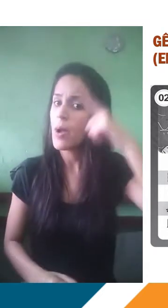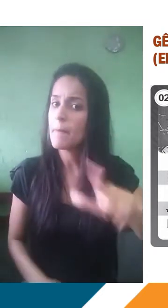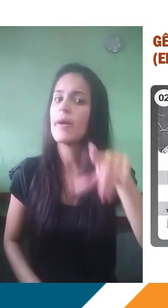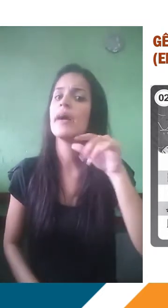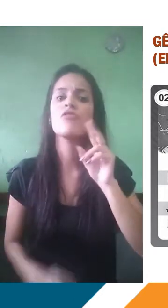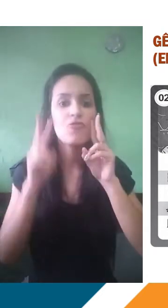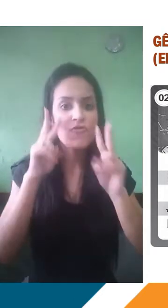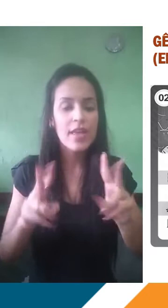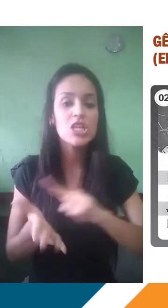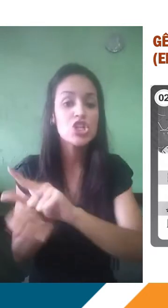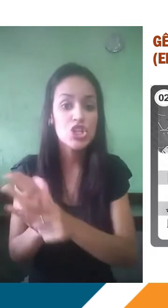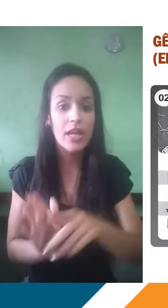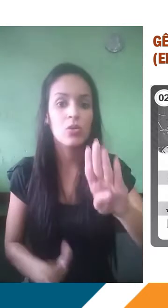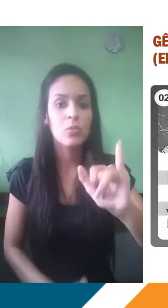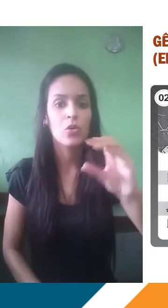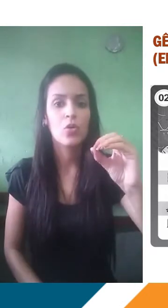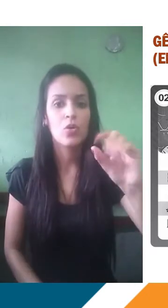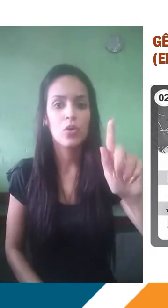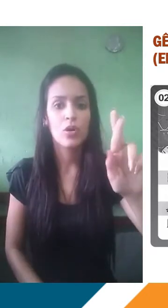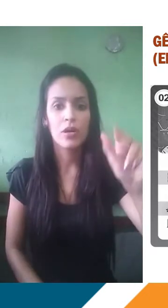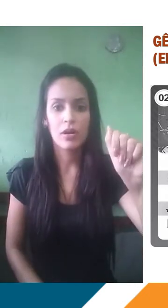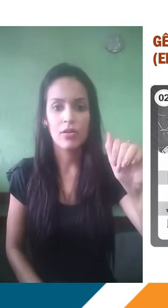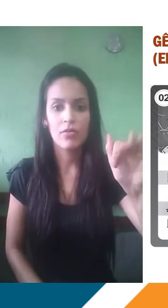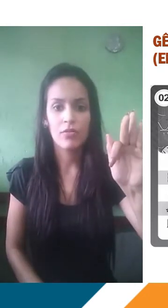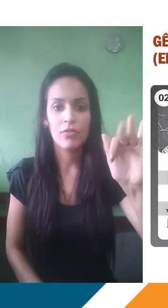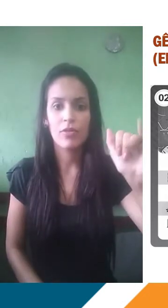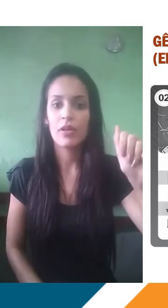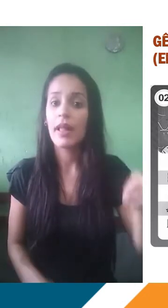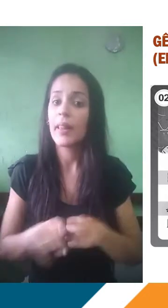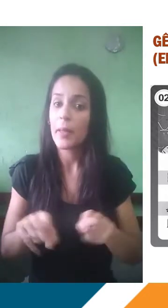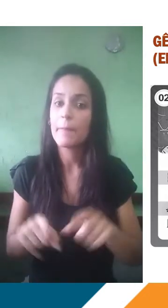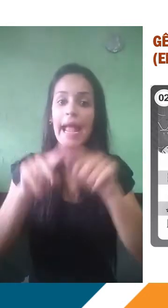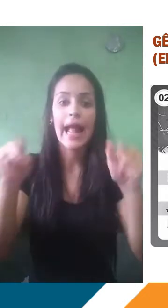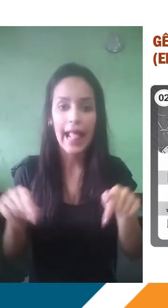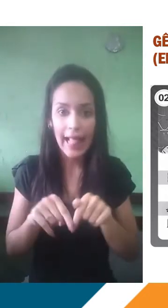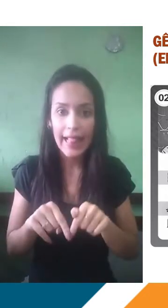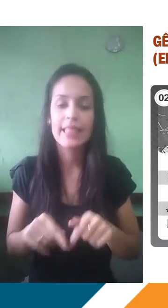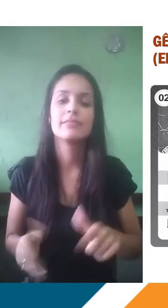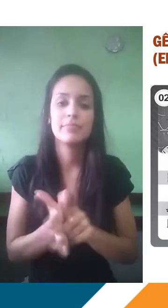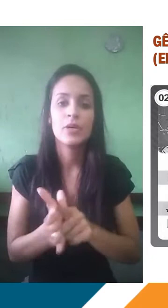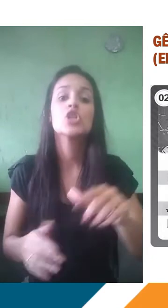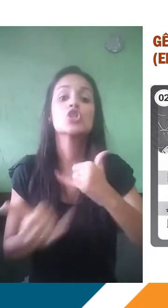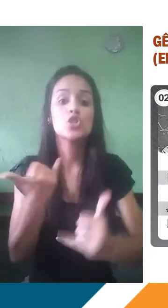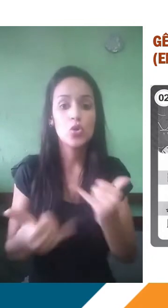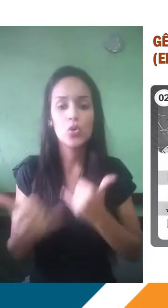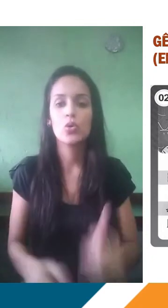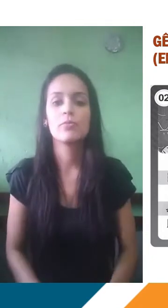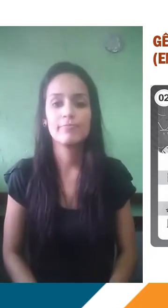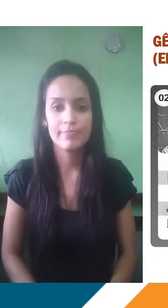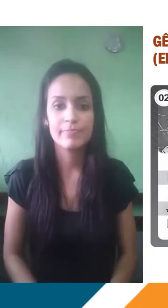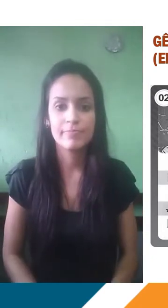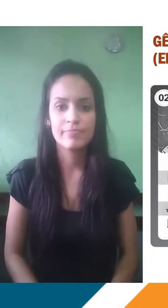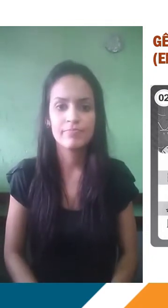capaz de identificar a presença do gênero biografia Além do gênero carta de jogo O gênero biografia, marcado pela